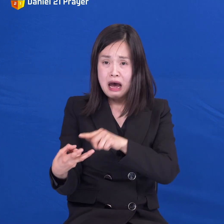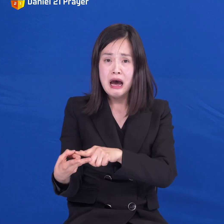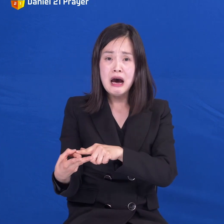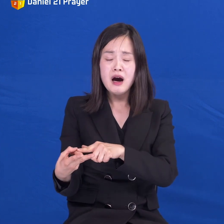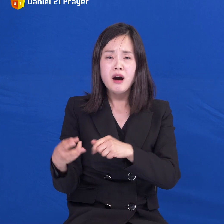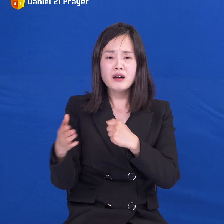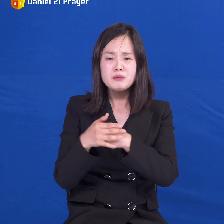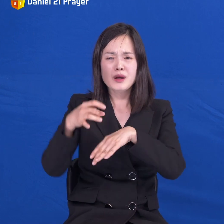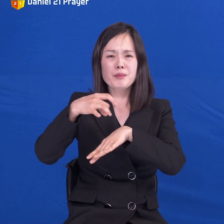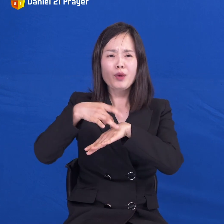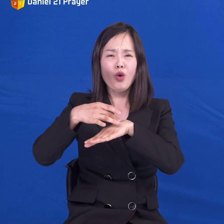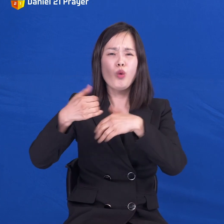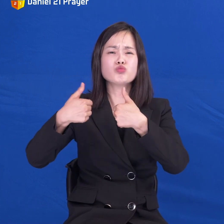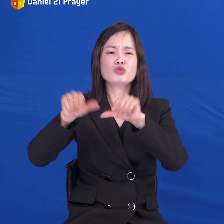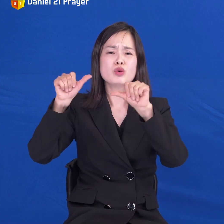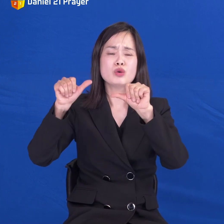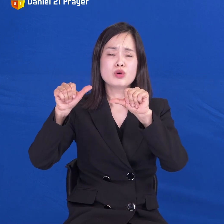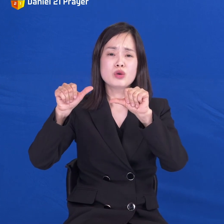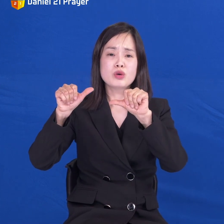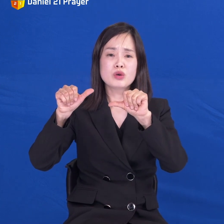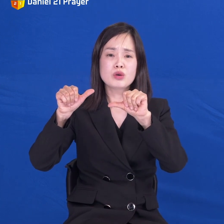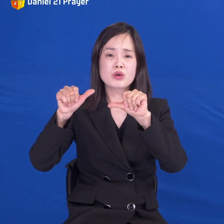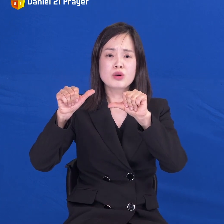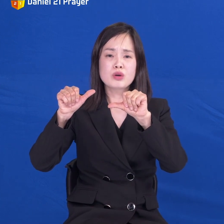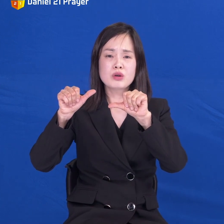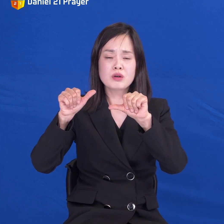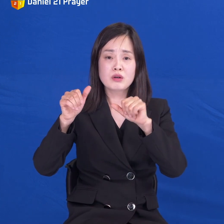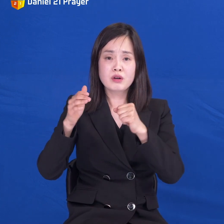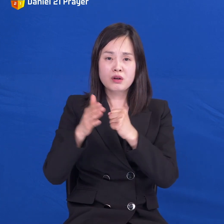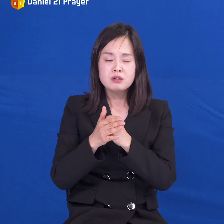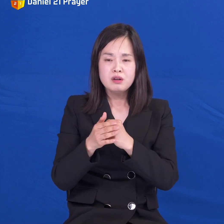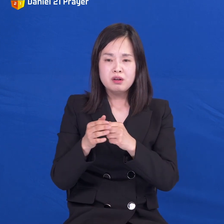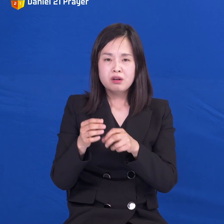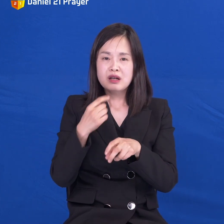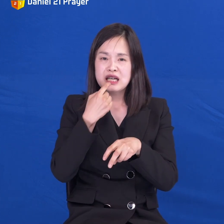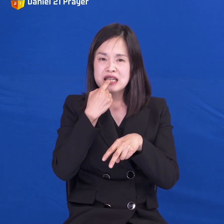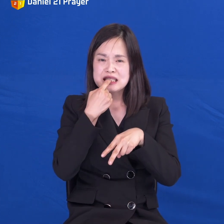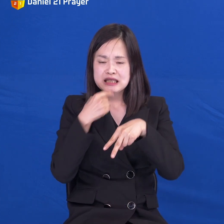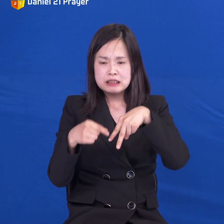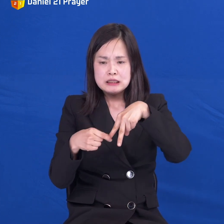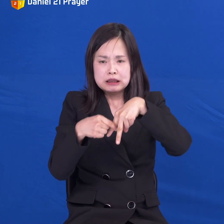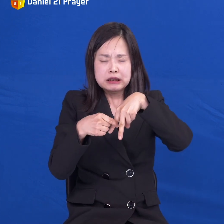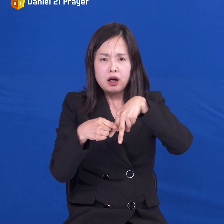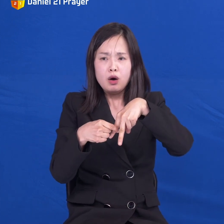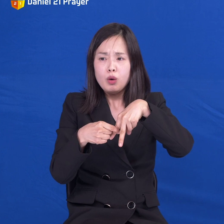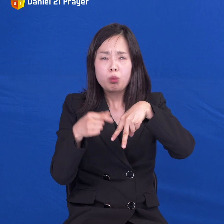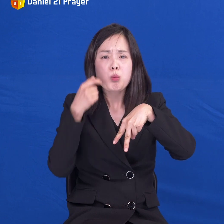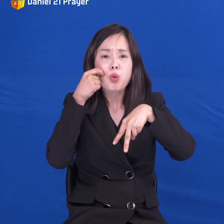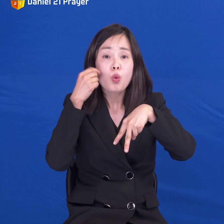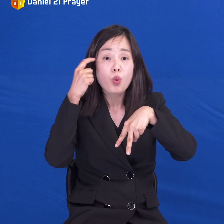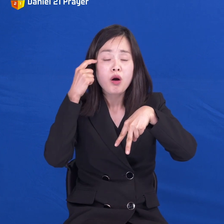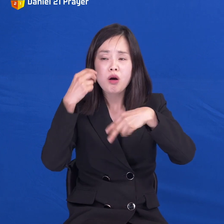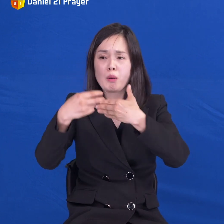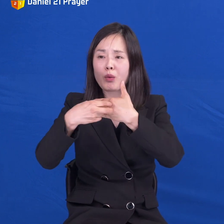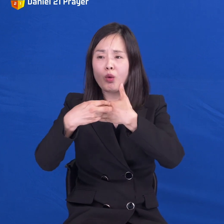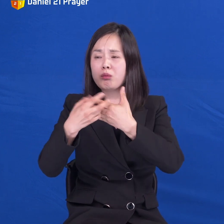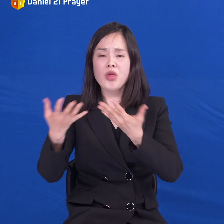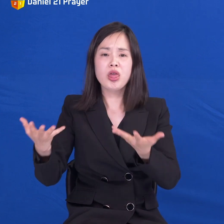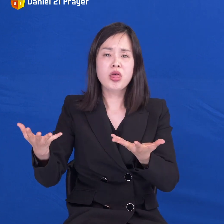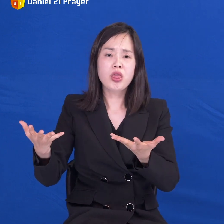그리고 가서 한 다리로 서서 설교하고, 기부수할 병원이 없어요. 그런데 하나님이 예배해